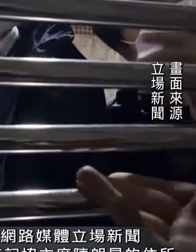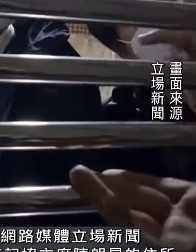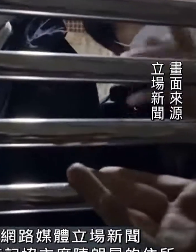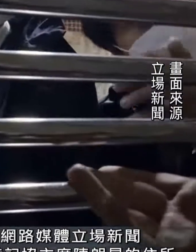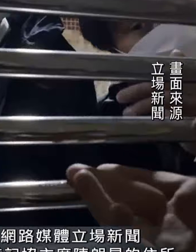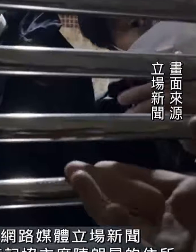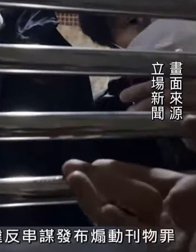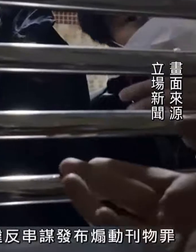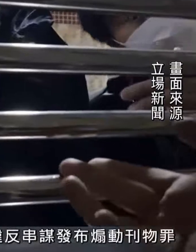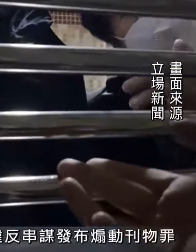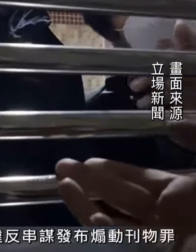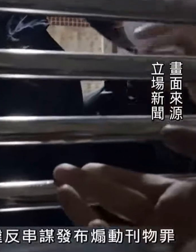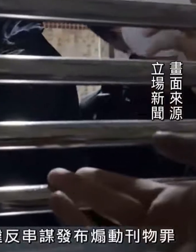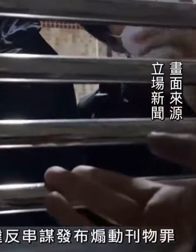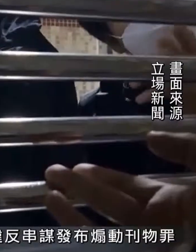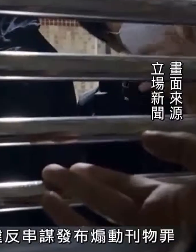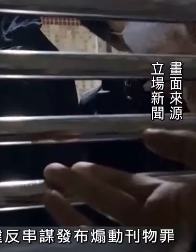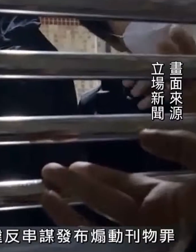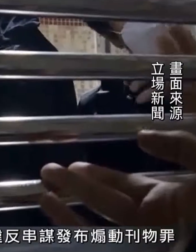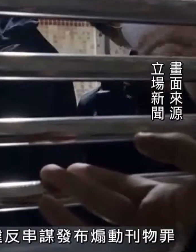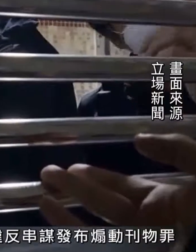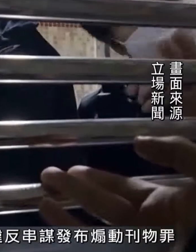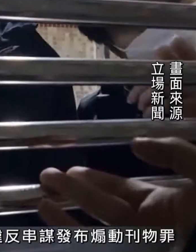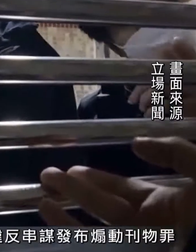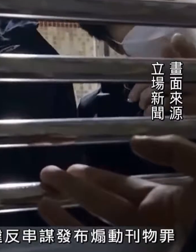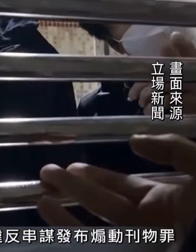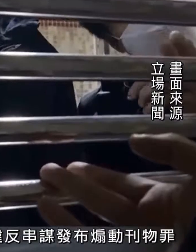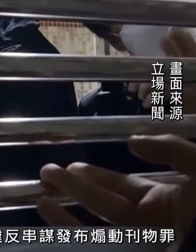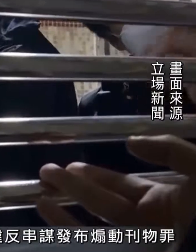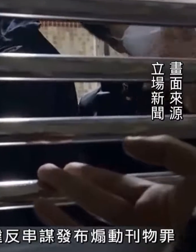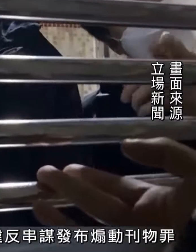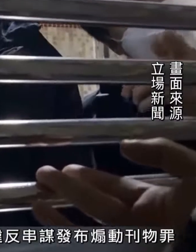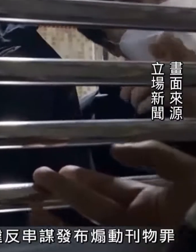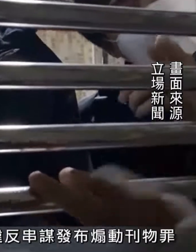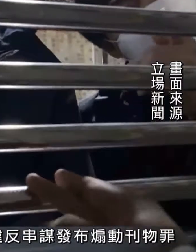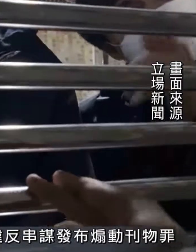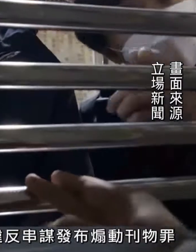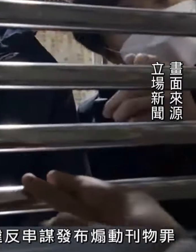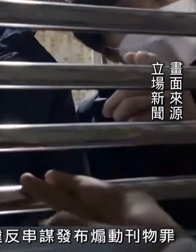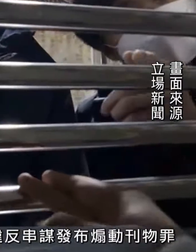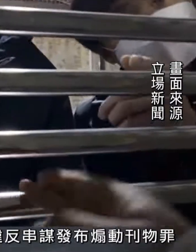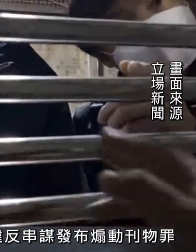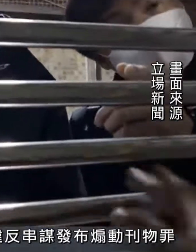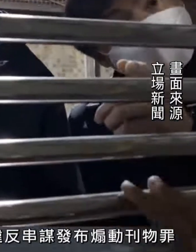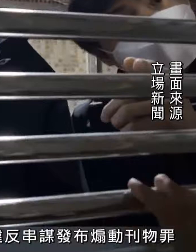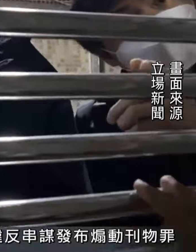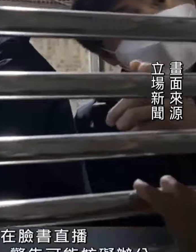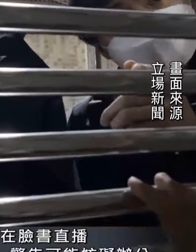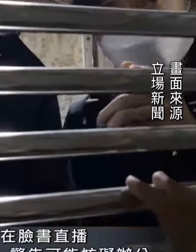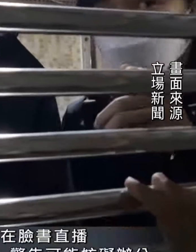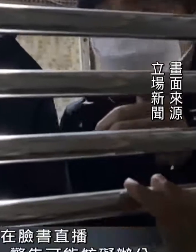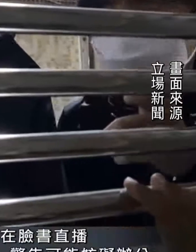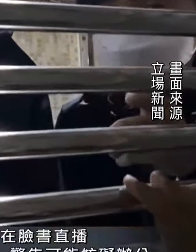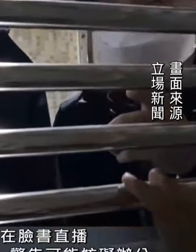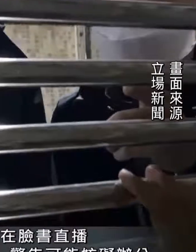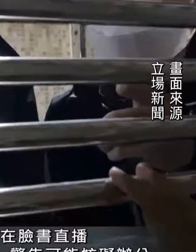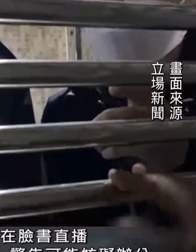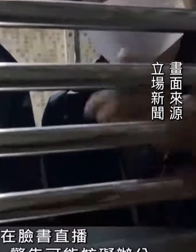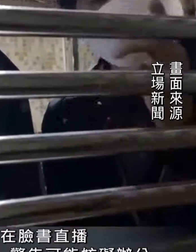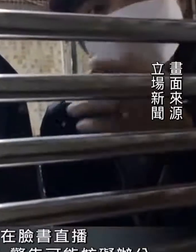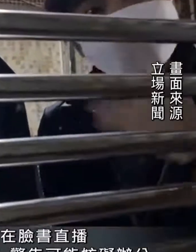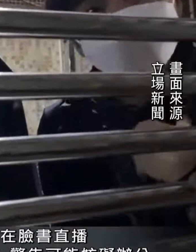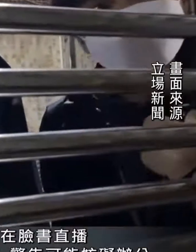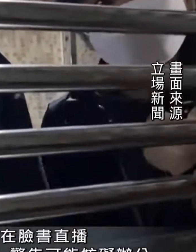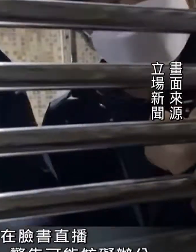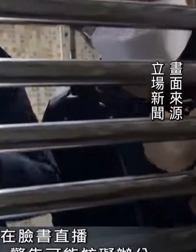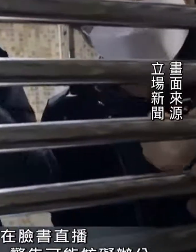陈朗生的住所，拿着法庭手令，指控违反串谋发布煽动刊物罪，要立即拘捕调查。陈朗生随即拿起手机